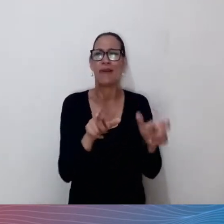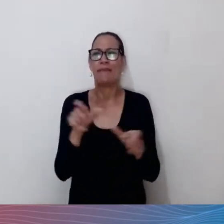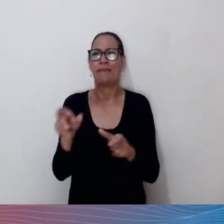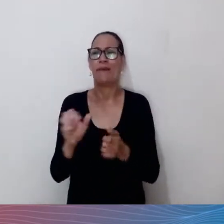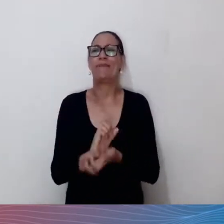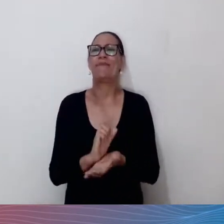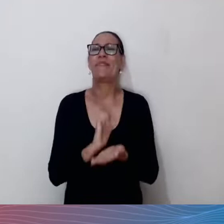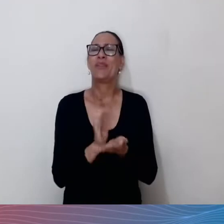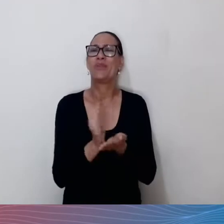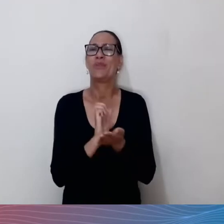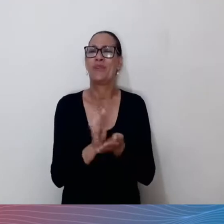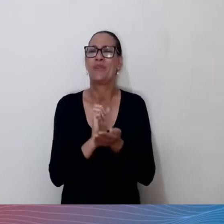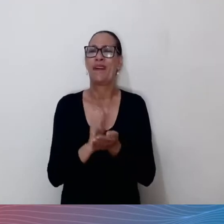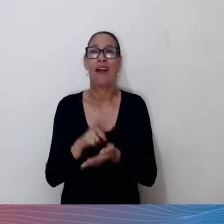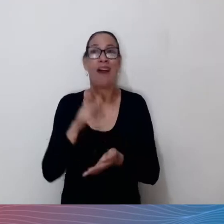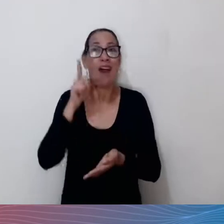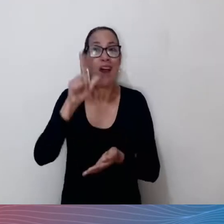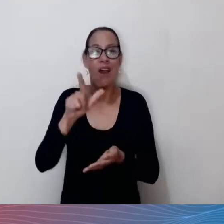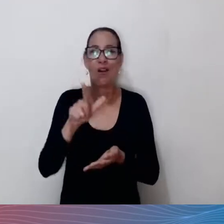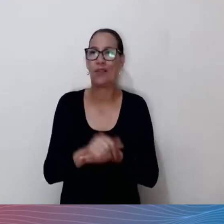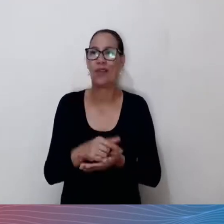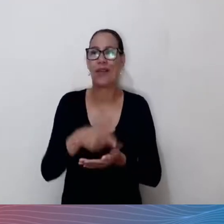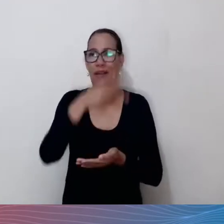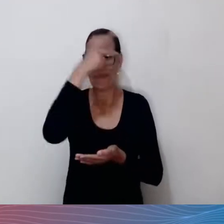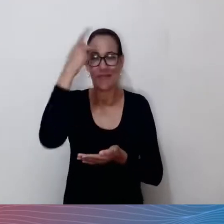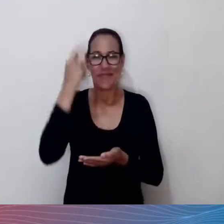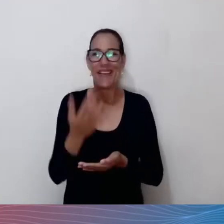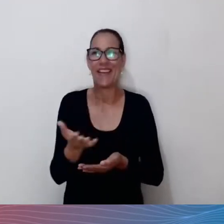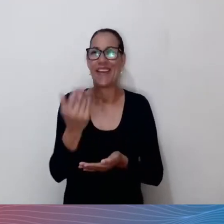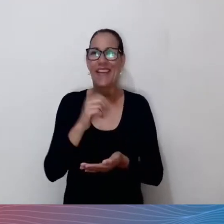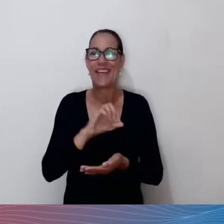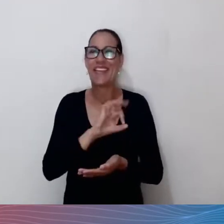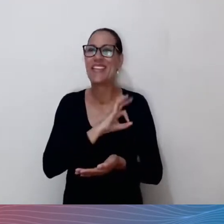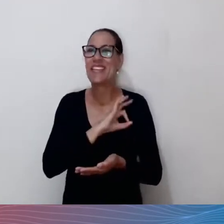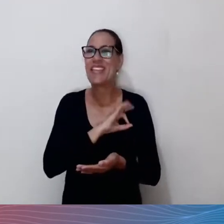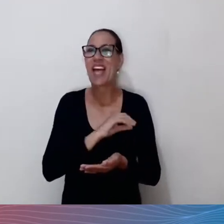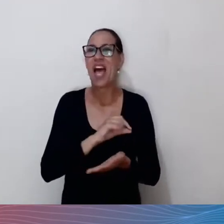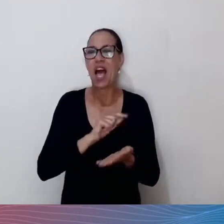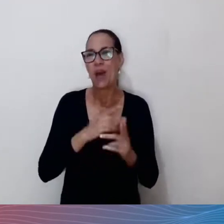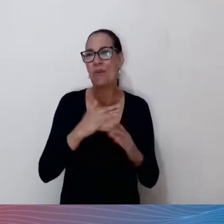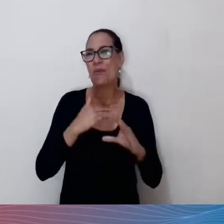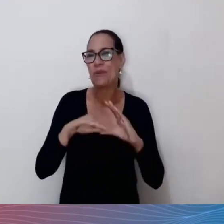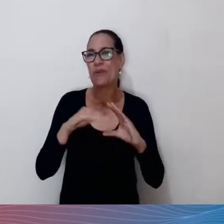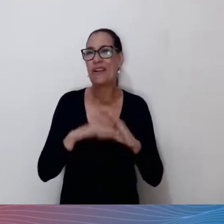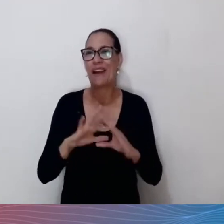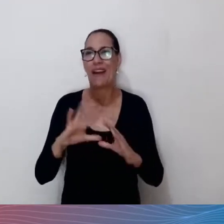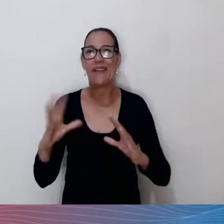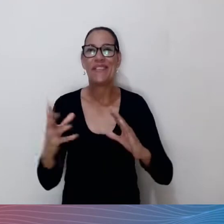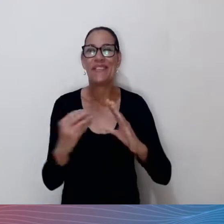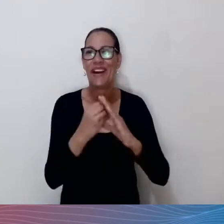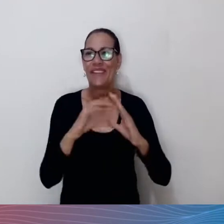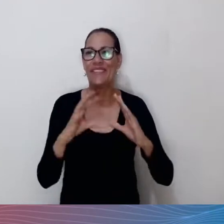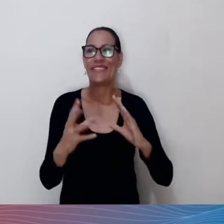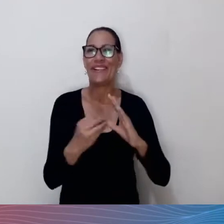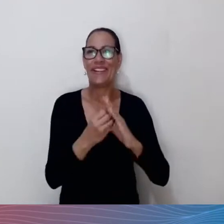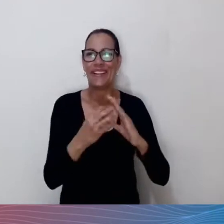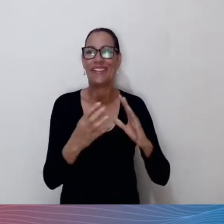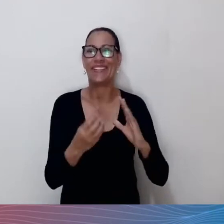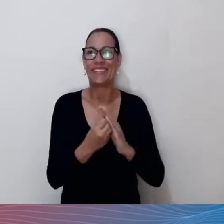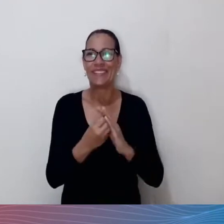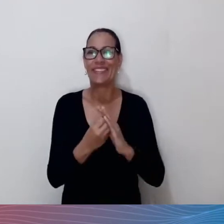conseguindo contatos para cuidarem e levantar uma igreja onde não tem igreja, e fortalecer a igreja quando há igreja.